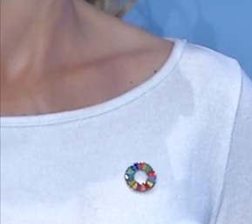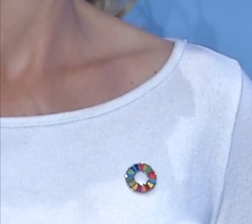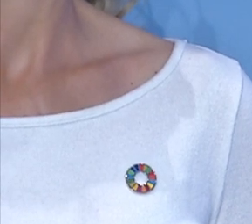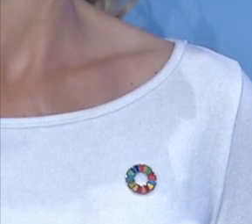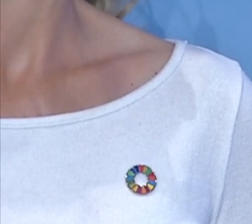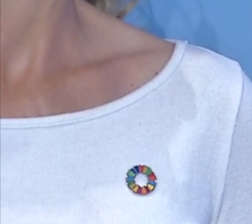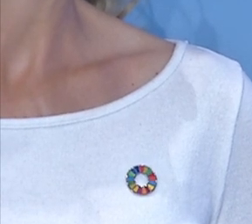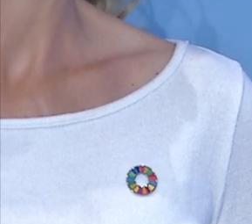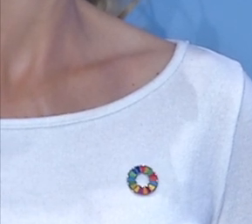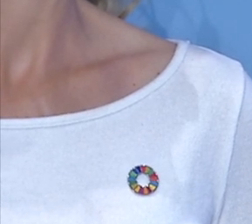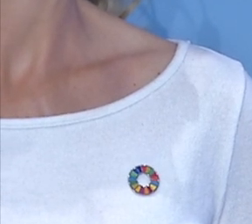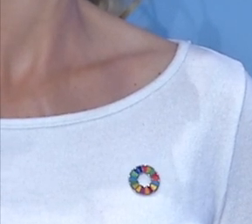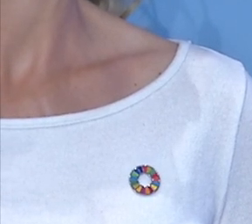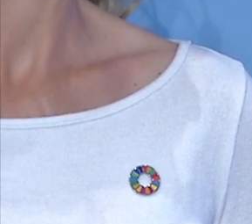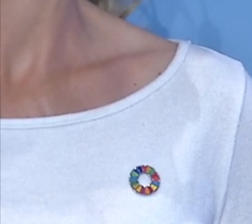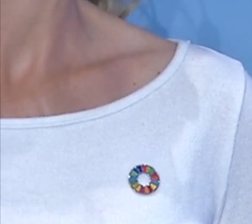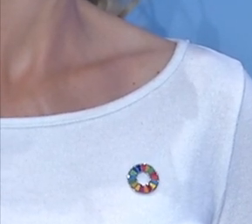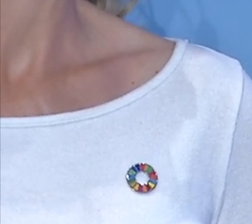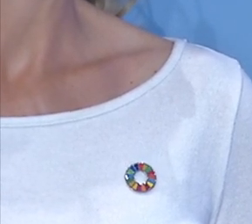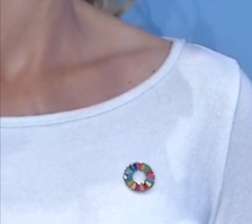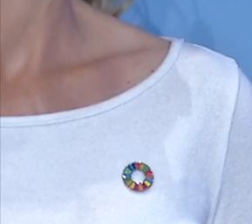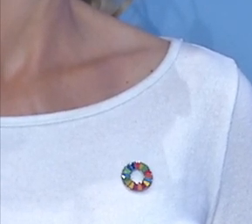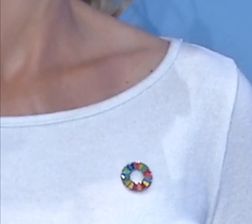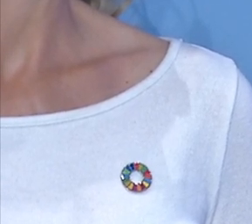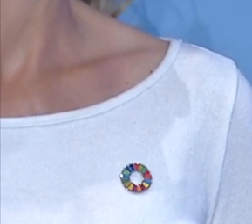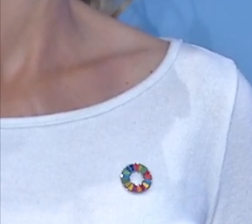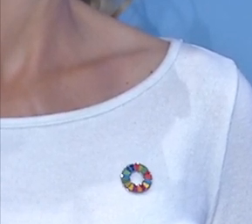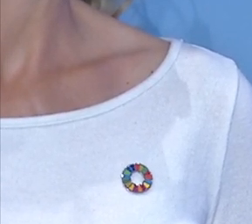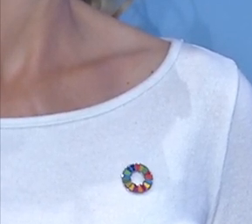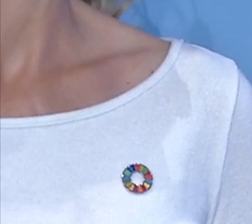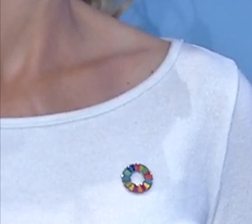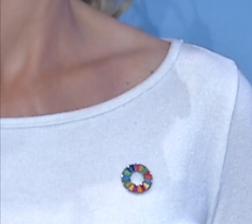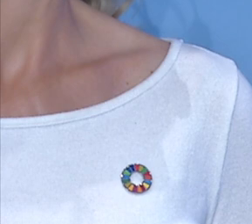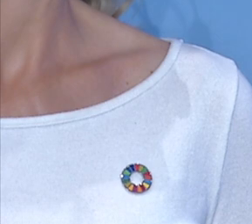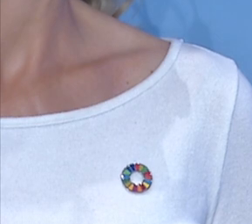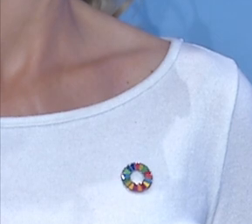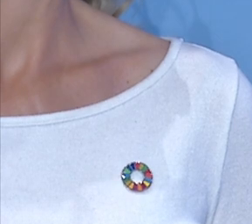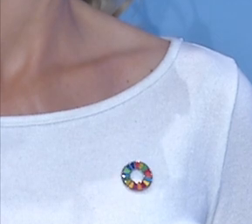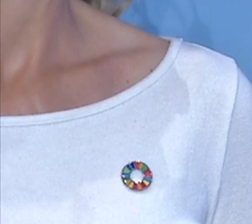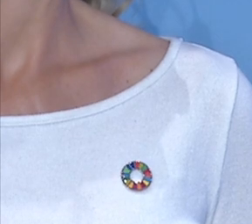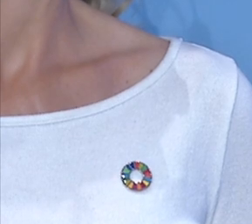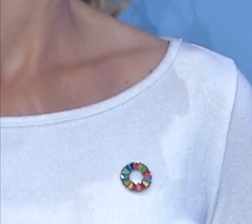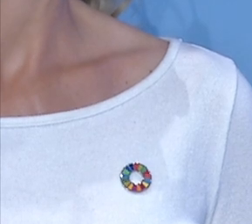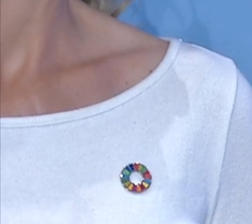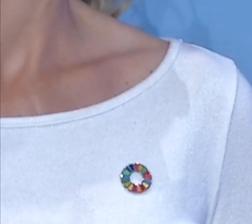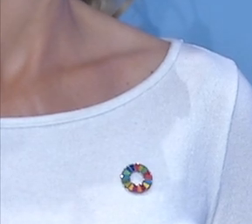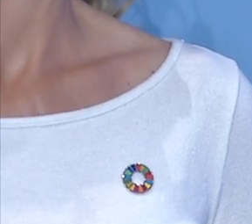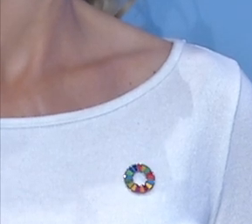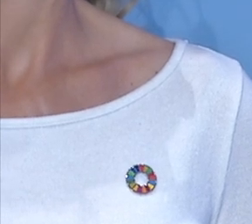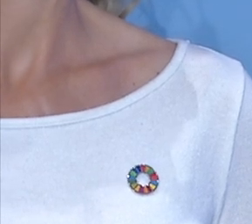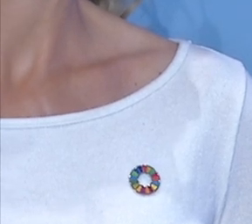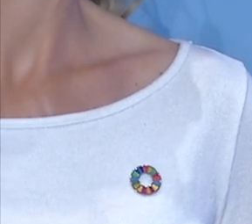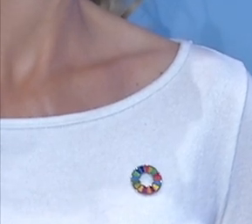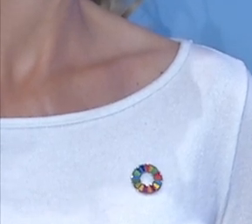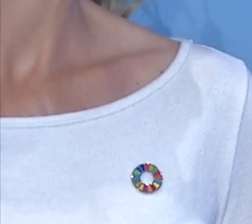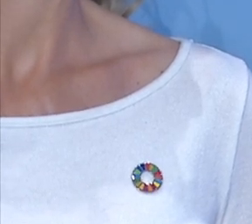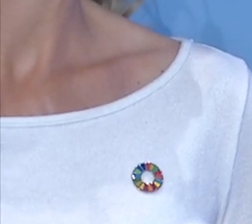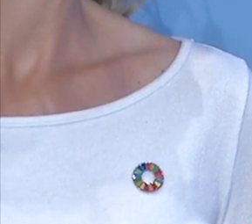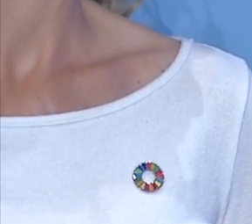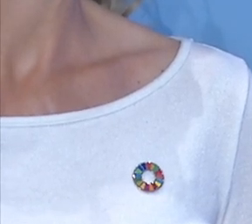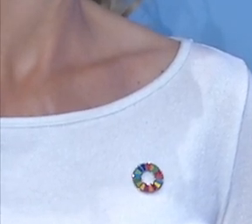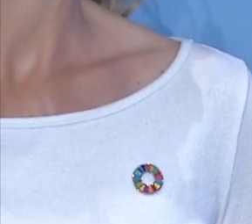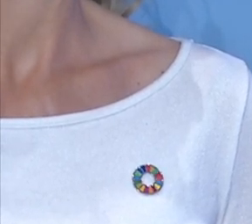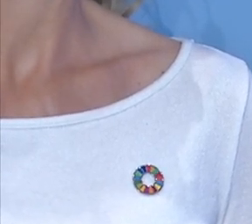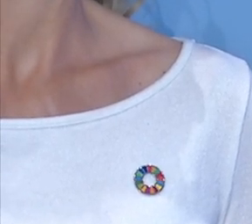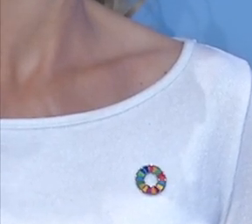hur ska jag uttrycka det egentligen? Vi är ju faktiskt världsmedborgare alla och vi har en föränderlig arbetsmarknad. Det händer ju saker och ting hela